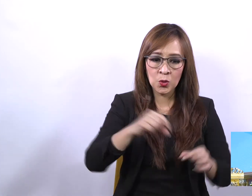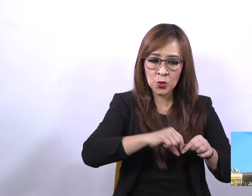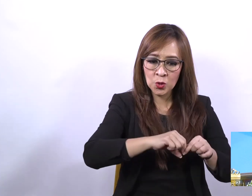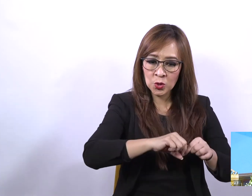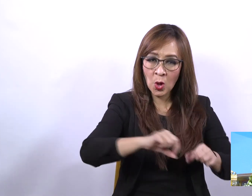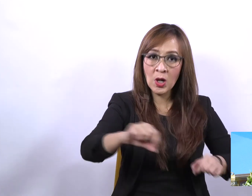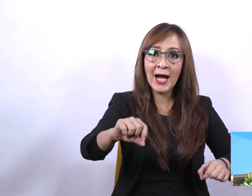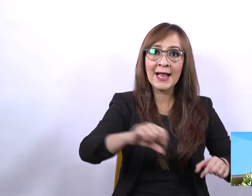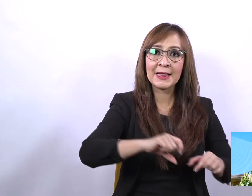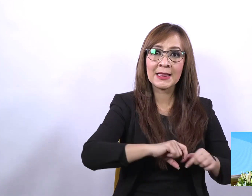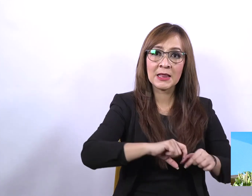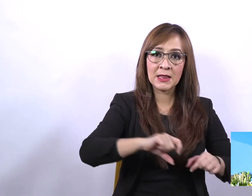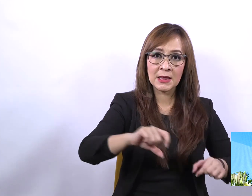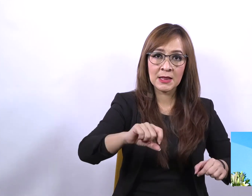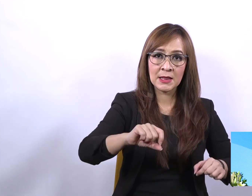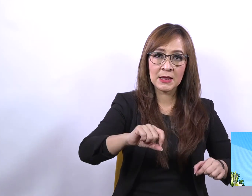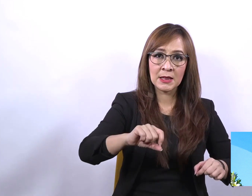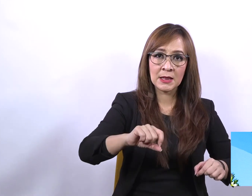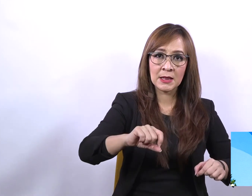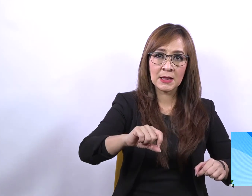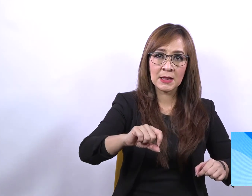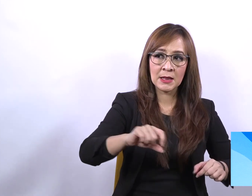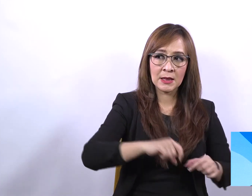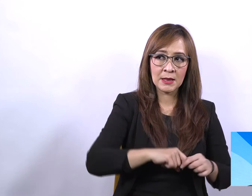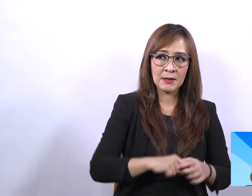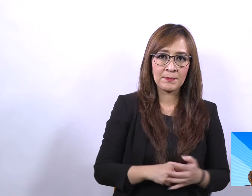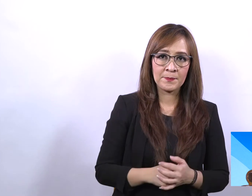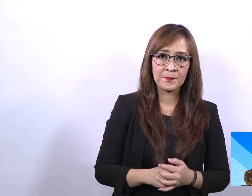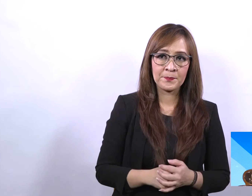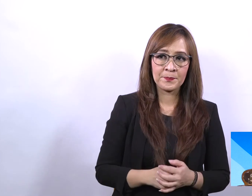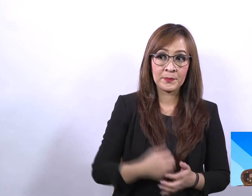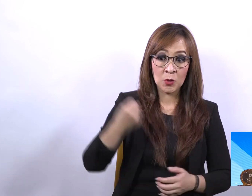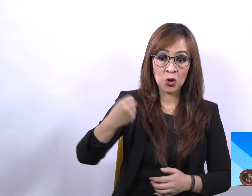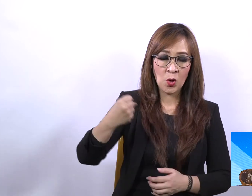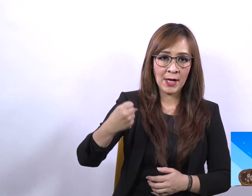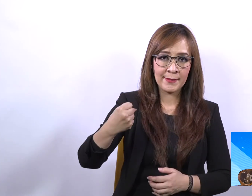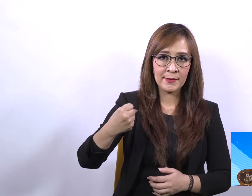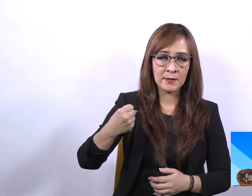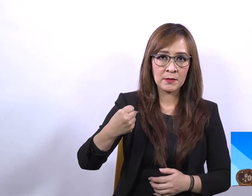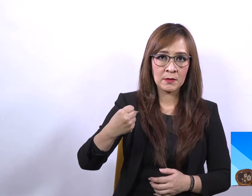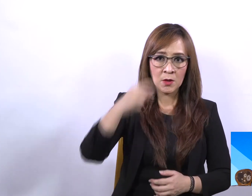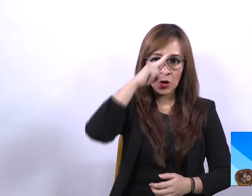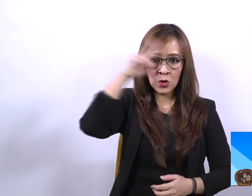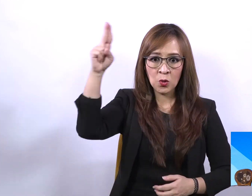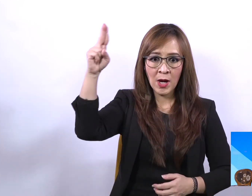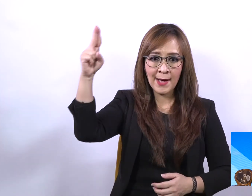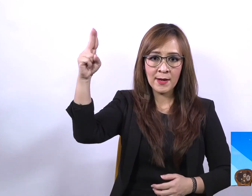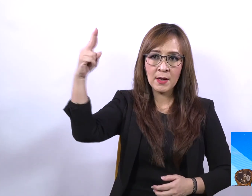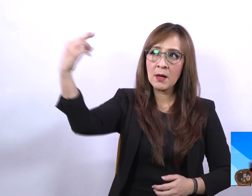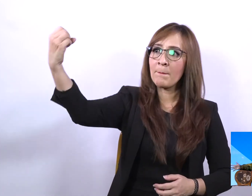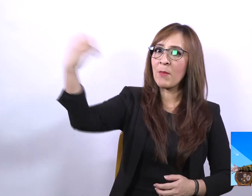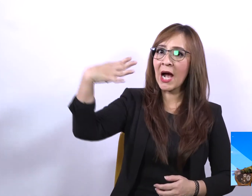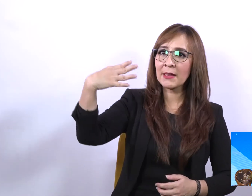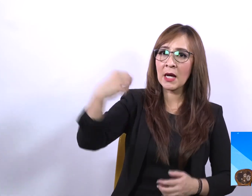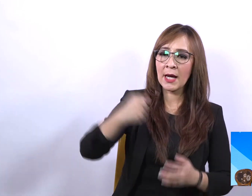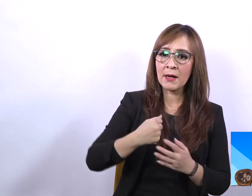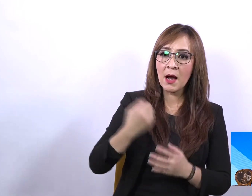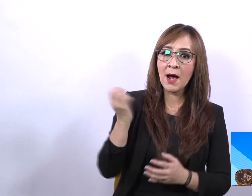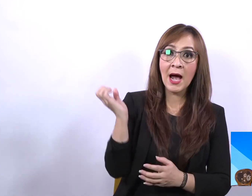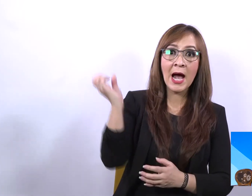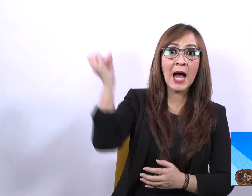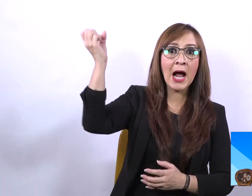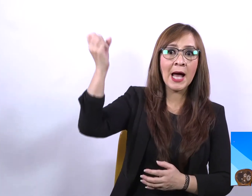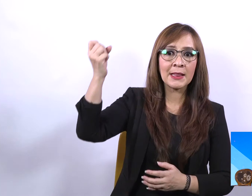tongkat 10 Tuhan bilang I am a Hai tiba-tiba laut